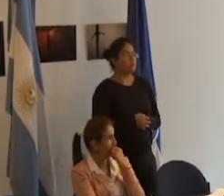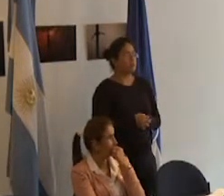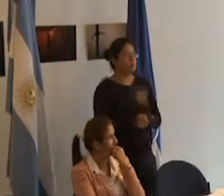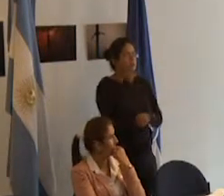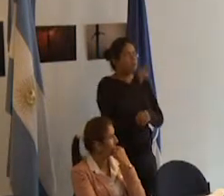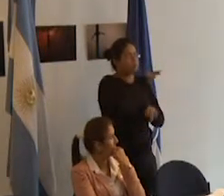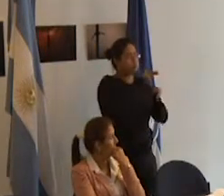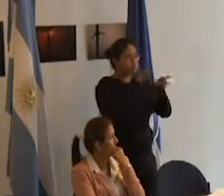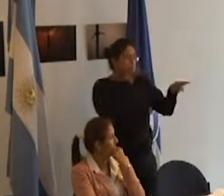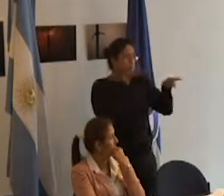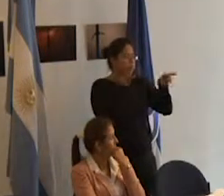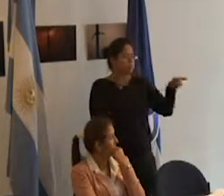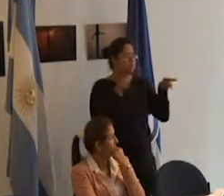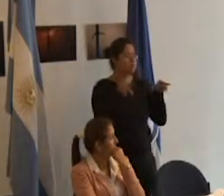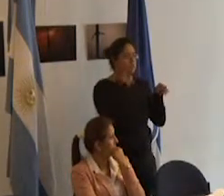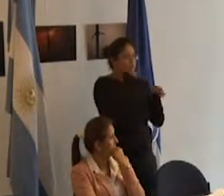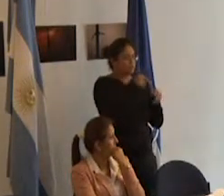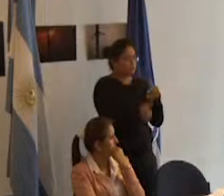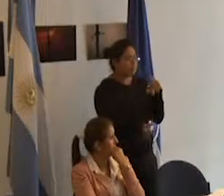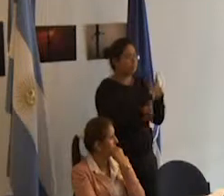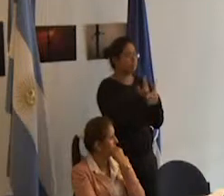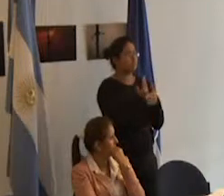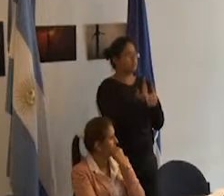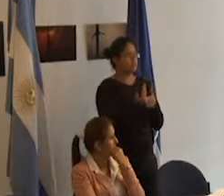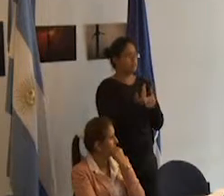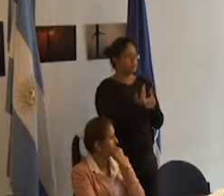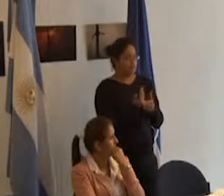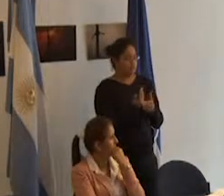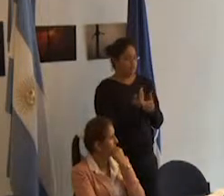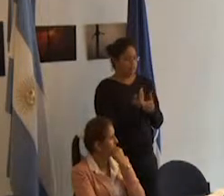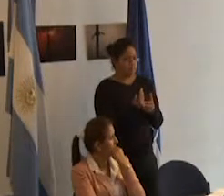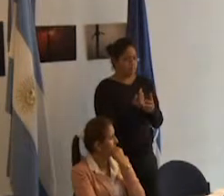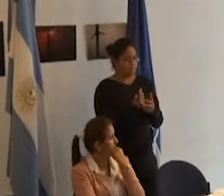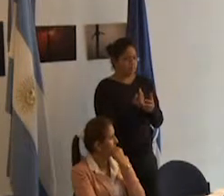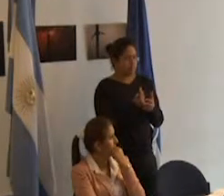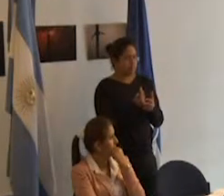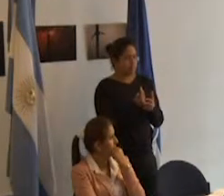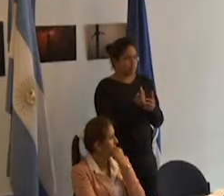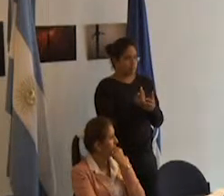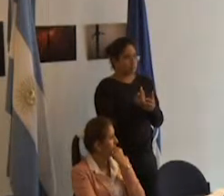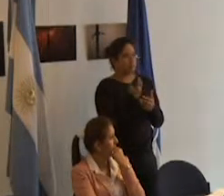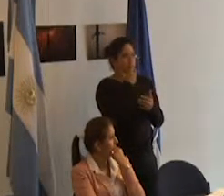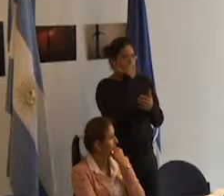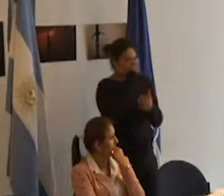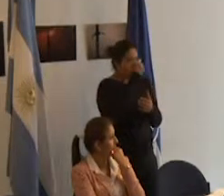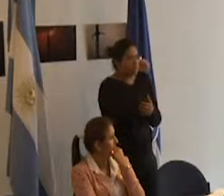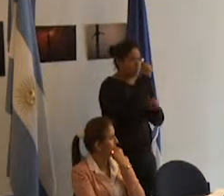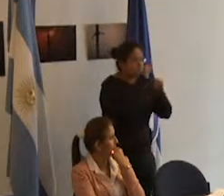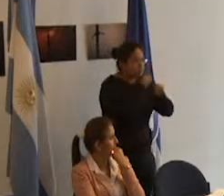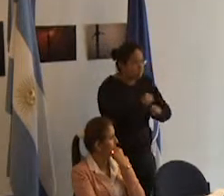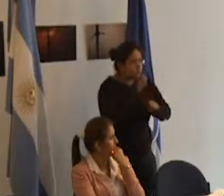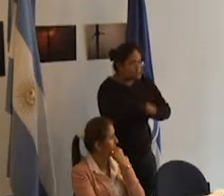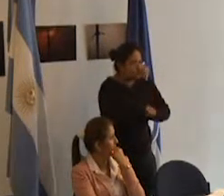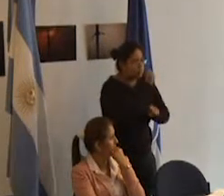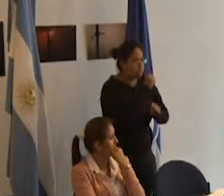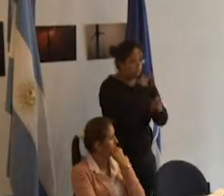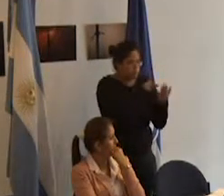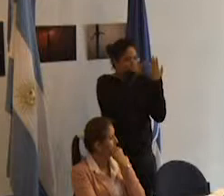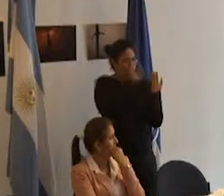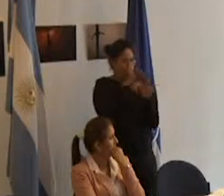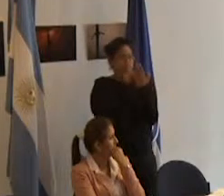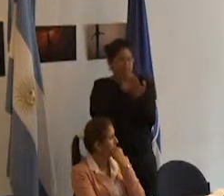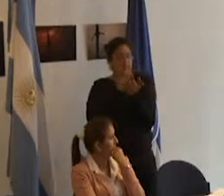esas visibilizaciones empiezan a hacerse notorias, se empiezan a